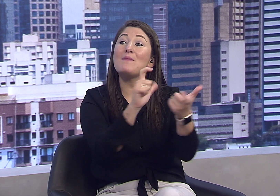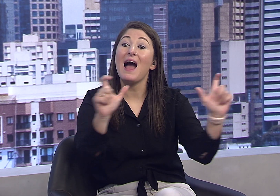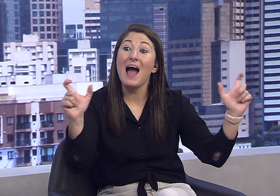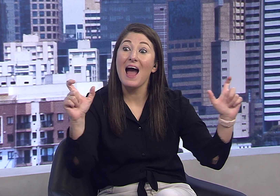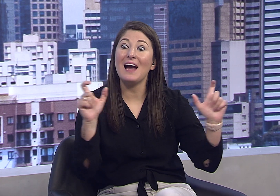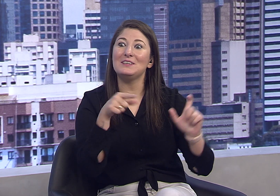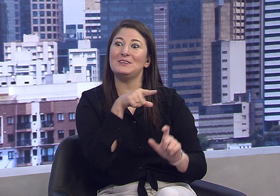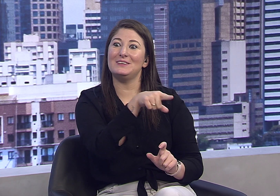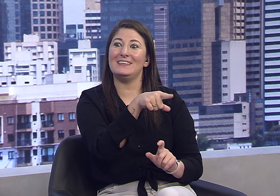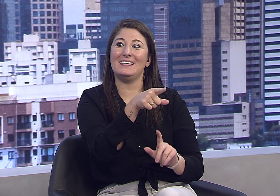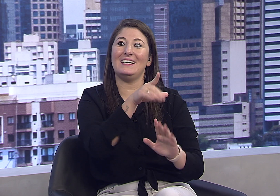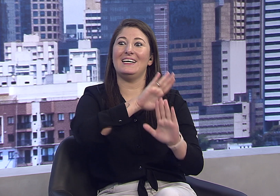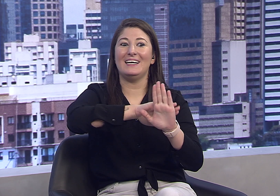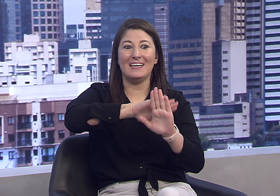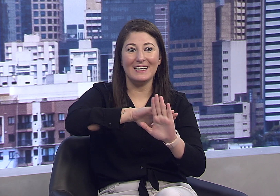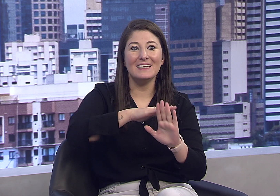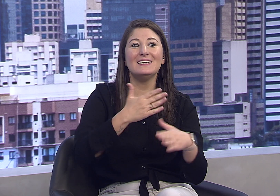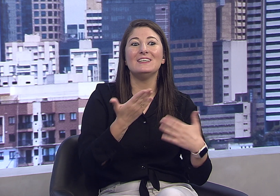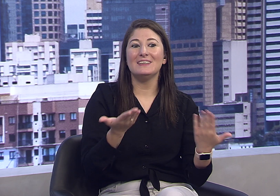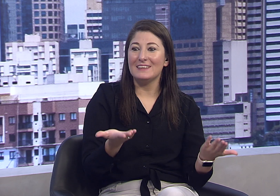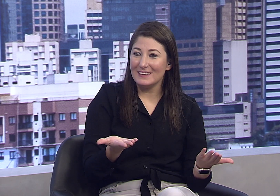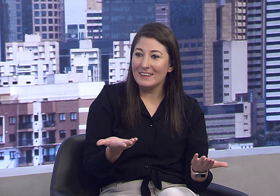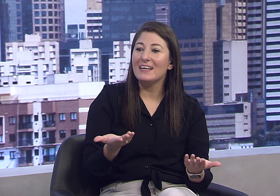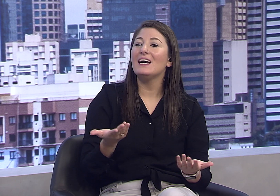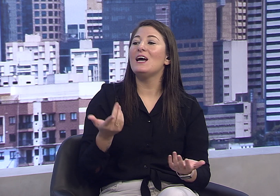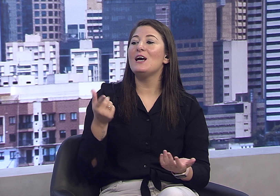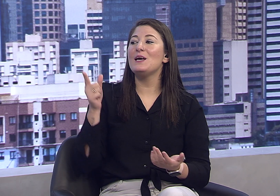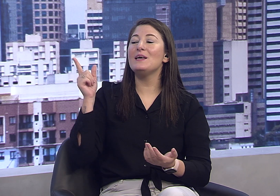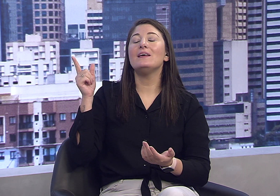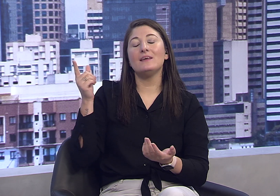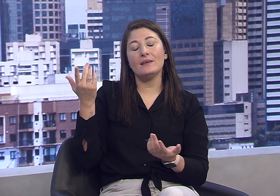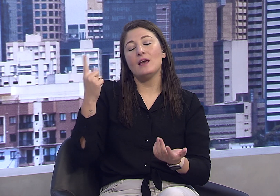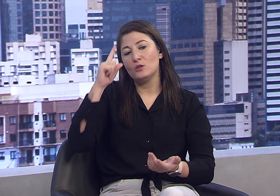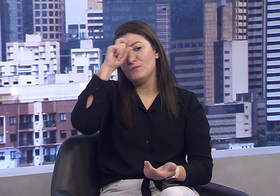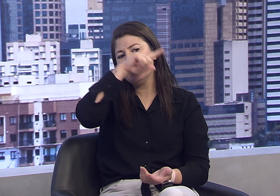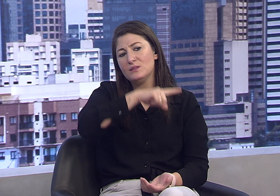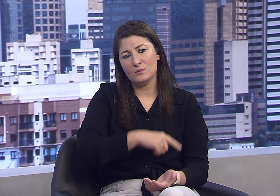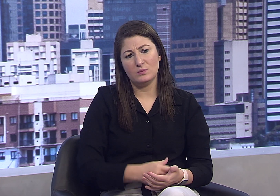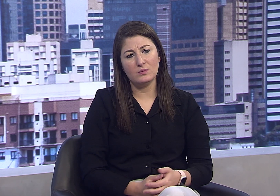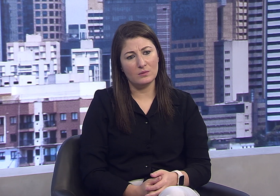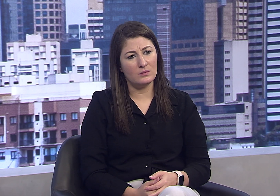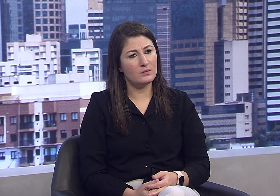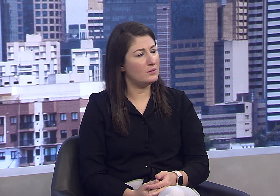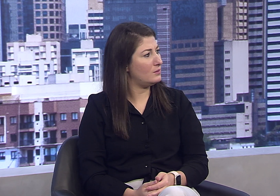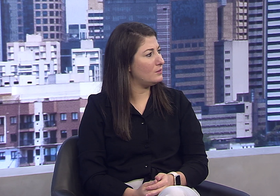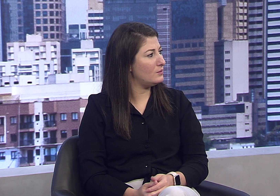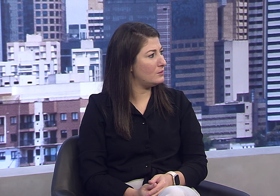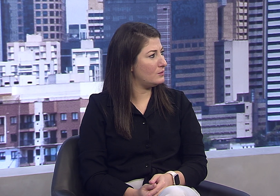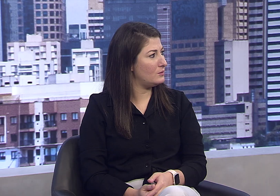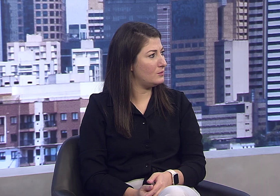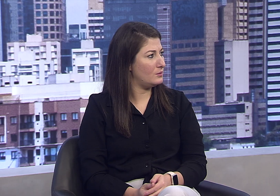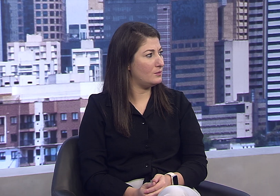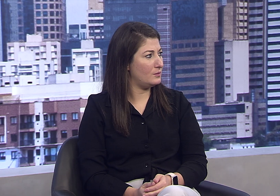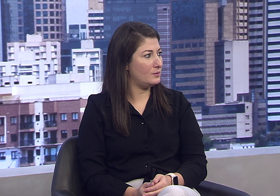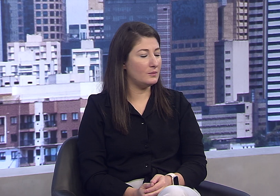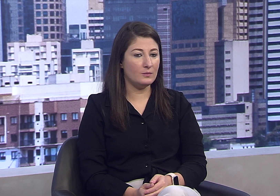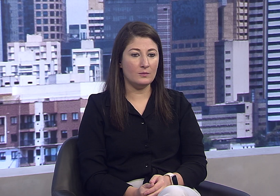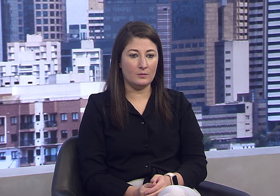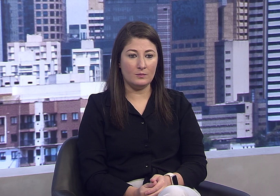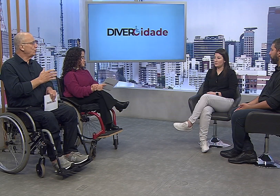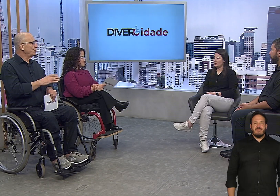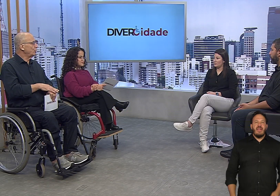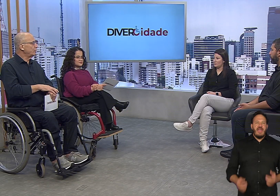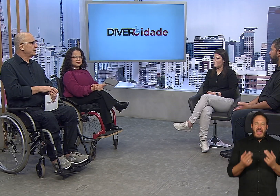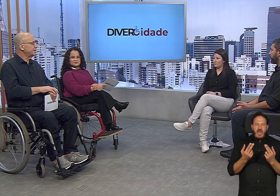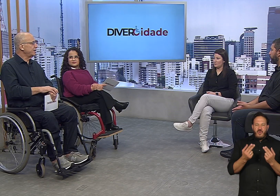entender um outro conceito, uma língua que também tem gramática, tem a sua estrutura linguística, então é uma aquisição de uma nova língua, é difícil sim. É